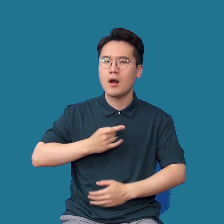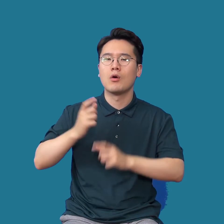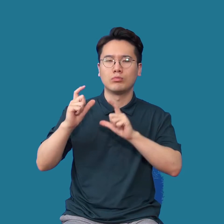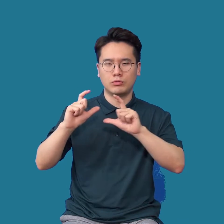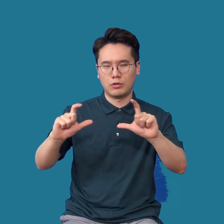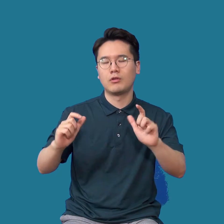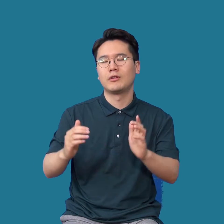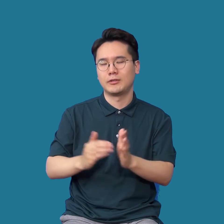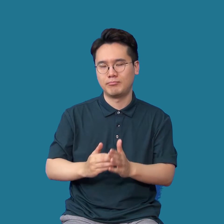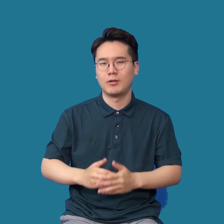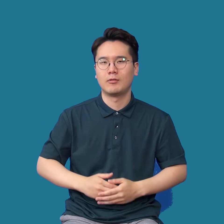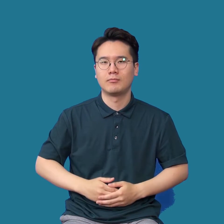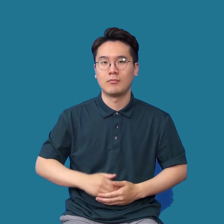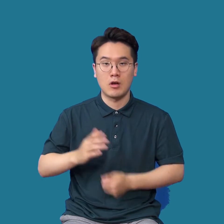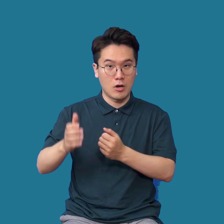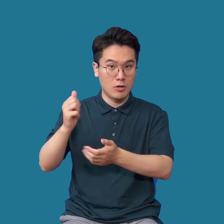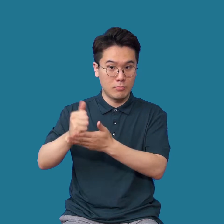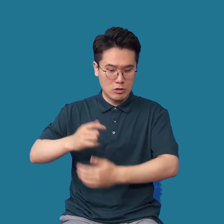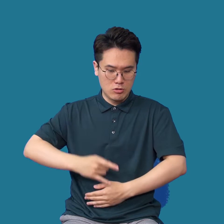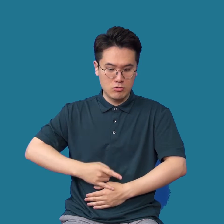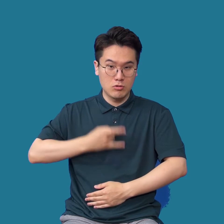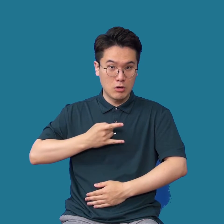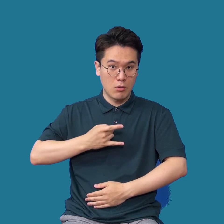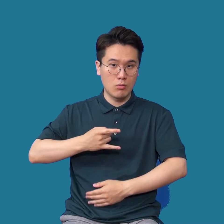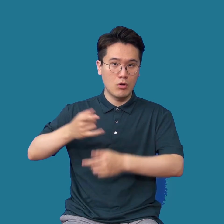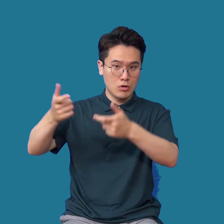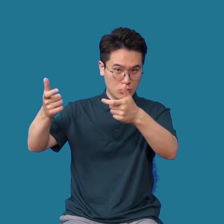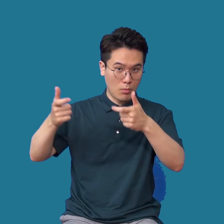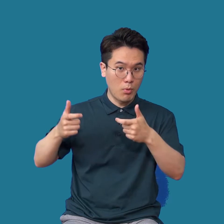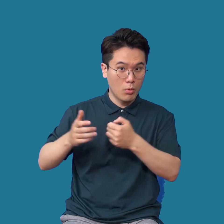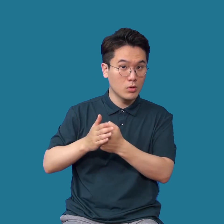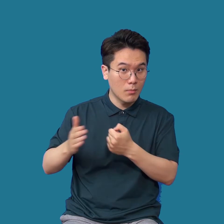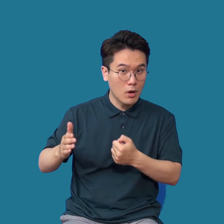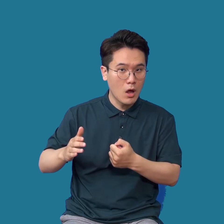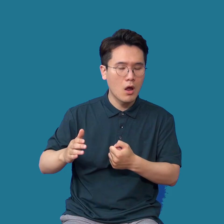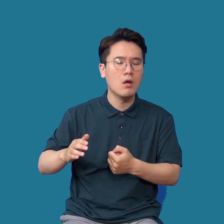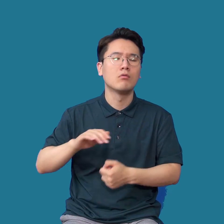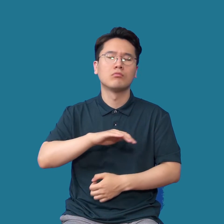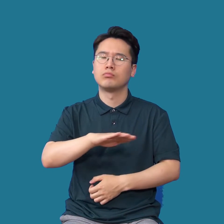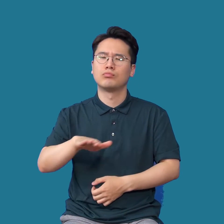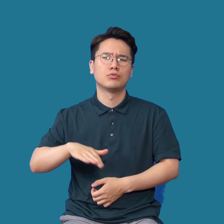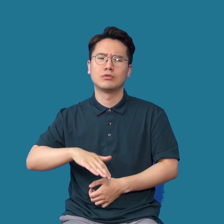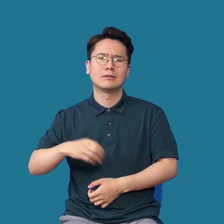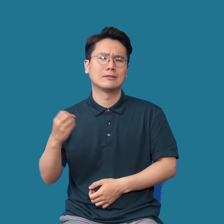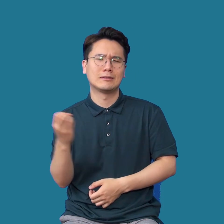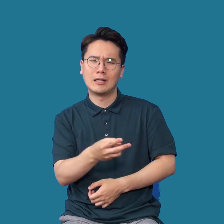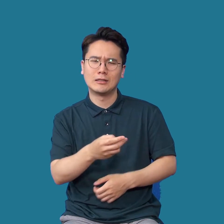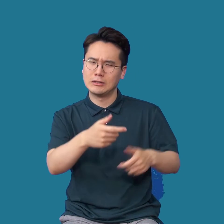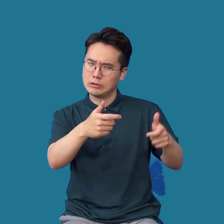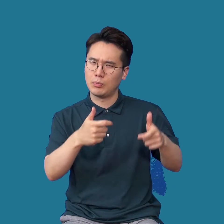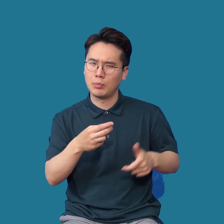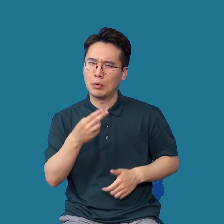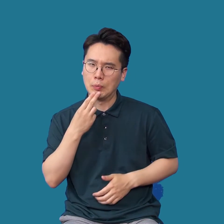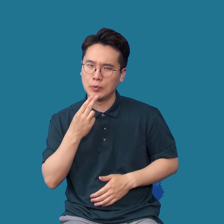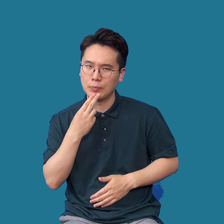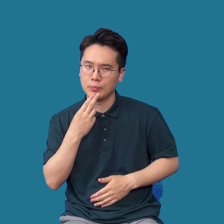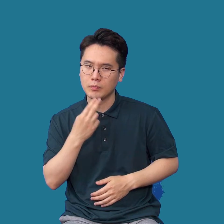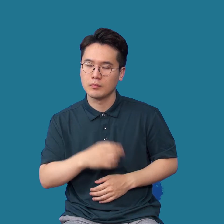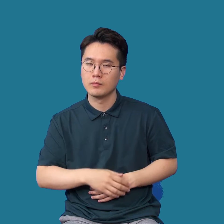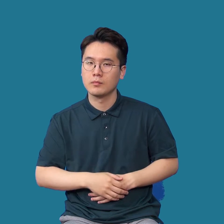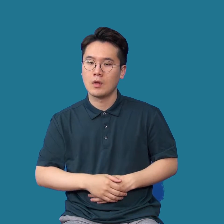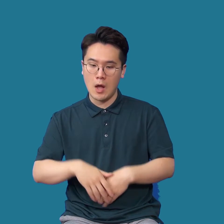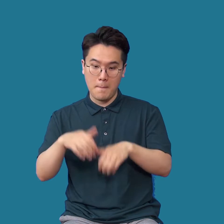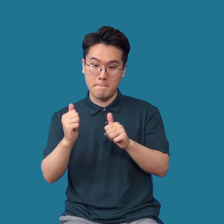하나님이 의롭다고 선포하시면 그건 최종적인 것입니다. 판사가 법정에서 이 사람은